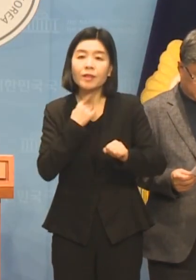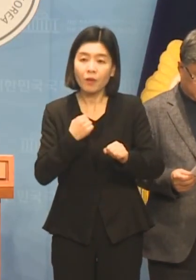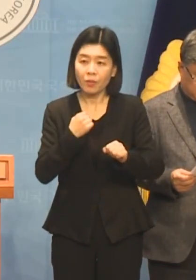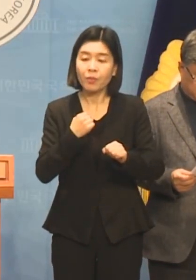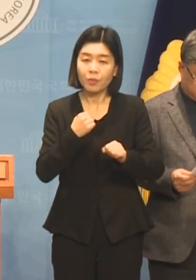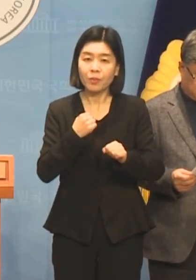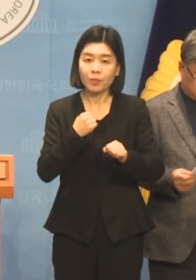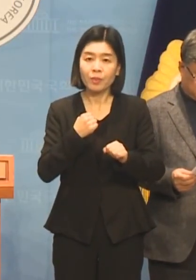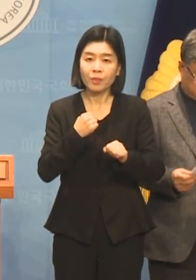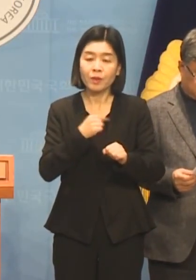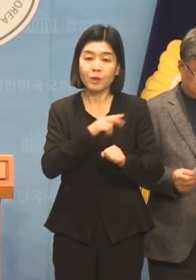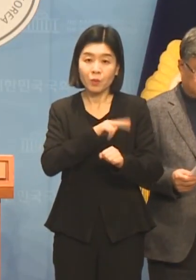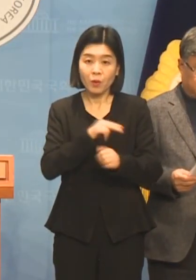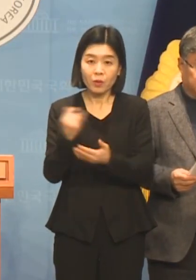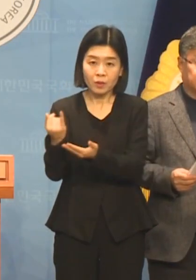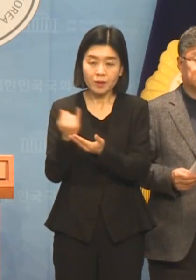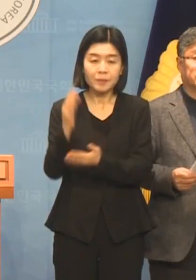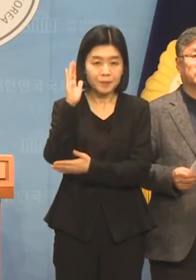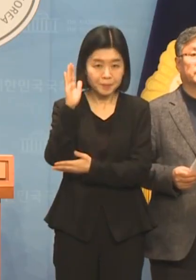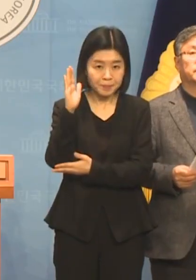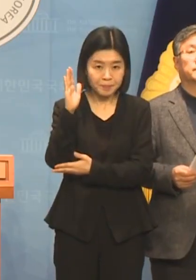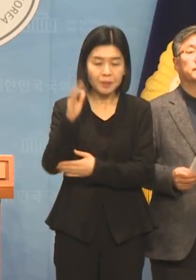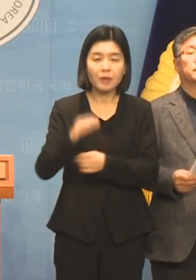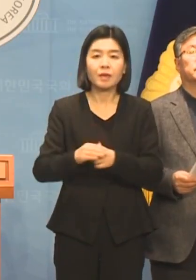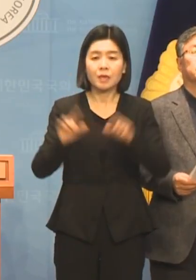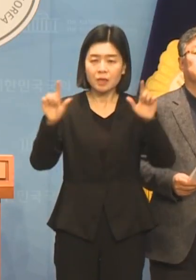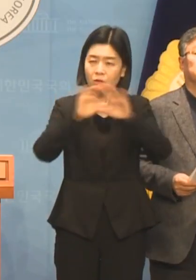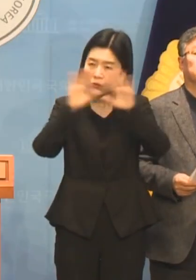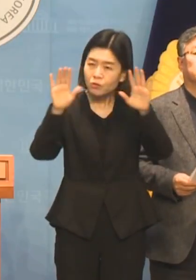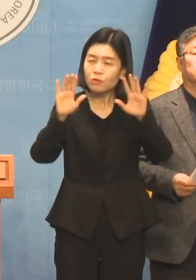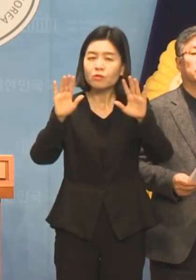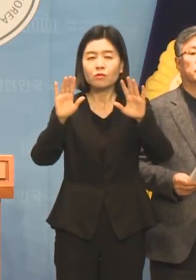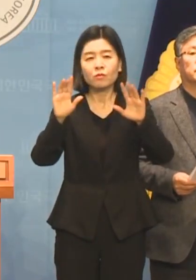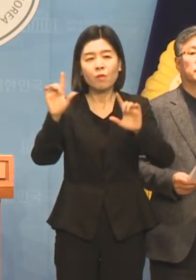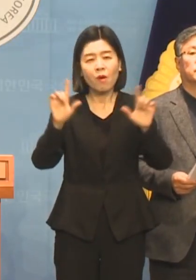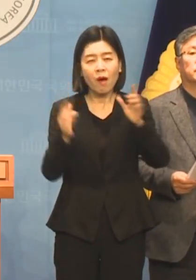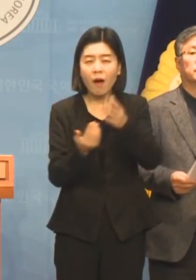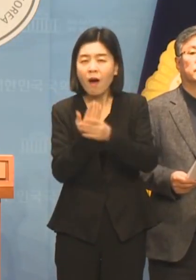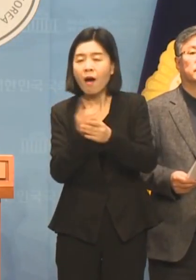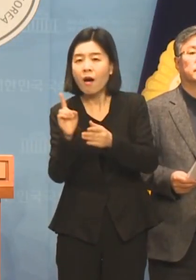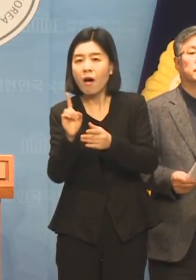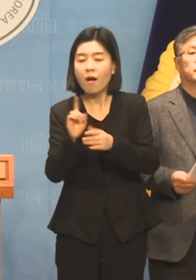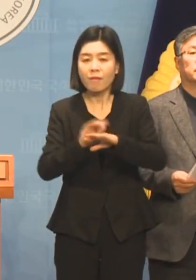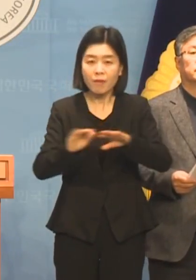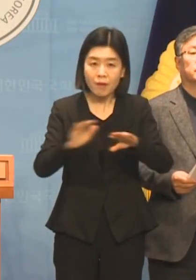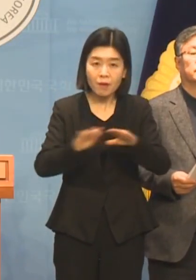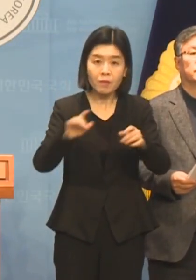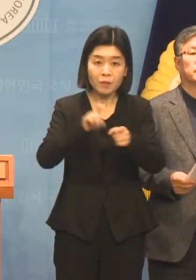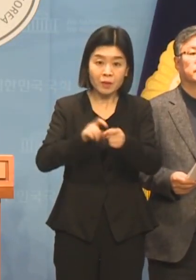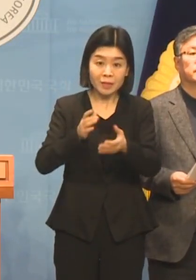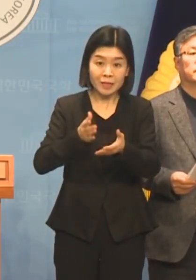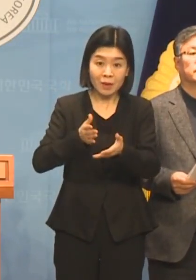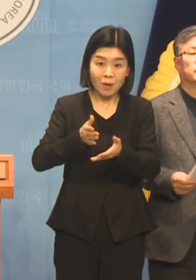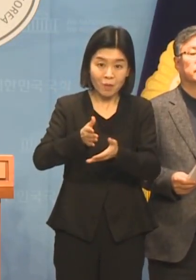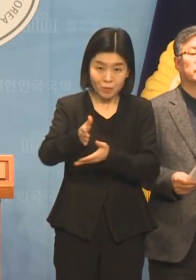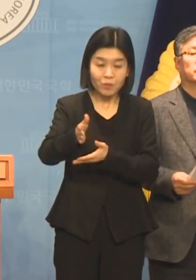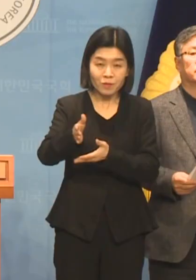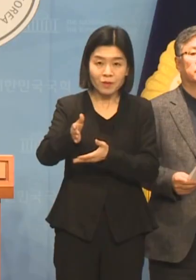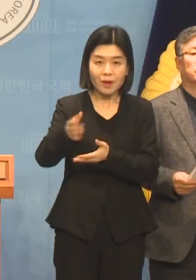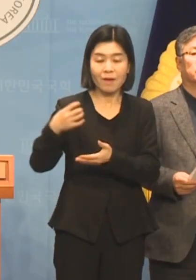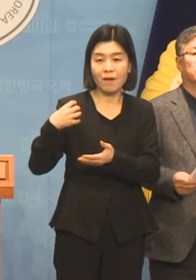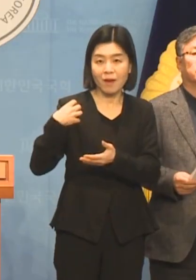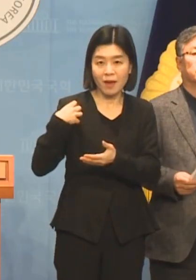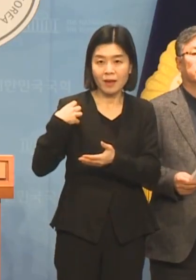의원님 말씀 듣고요. 기후 재난과 같은 큰 재난 대응에 있어서 전문가이신 차지혜 의원님